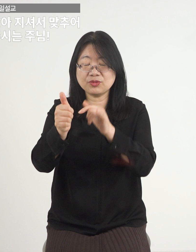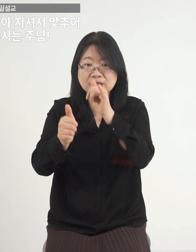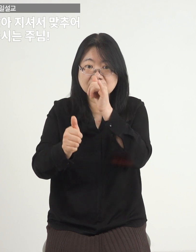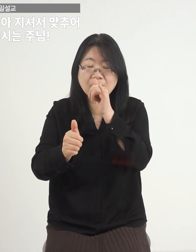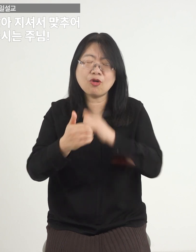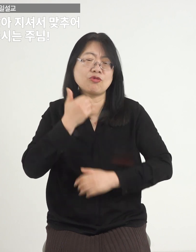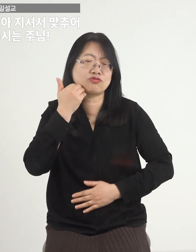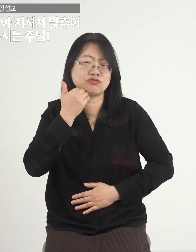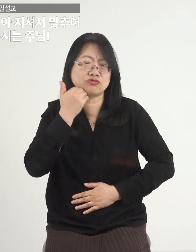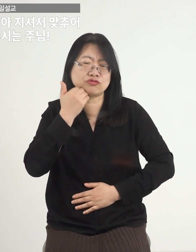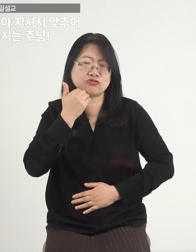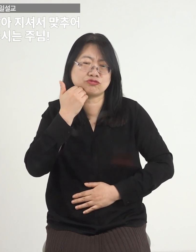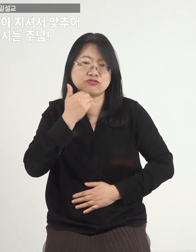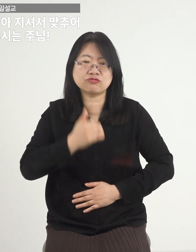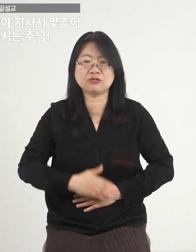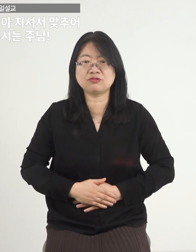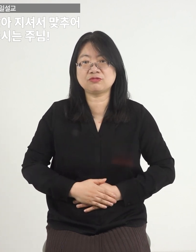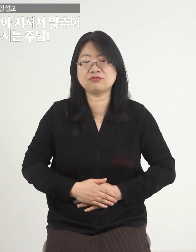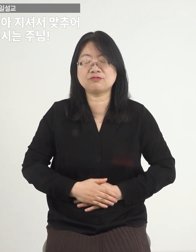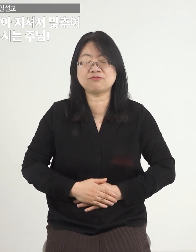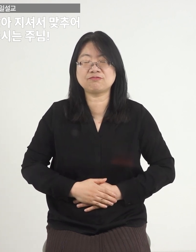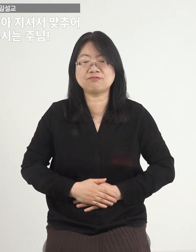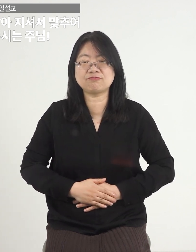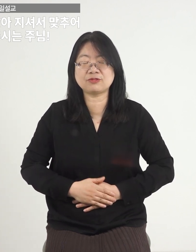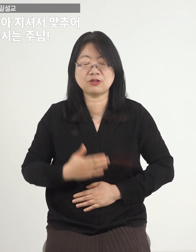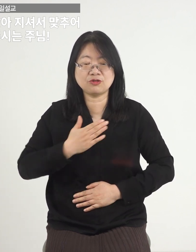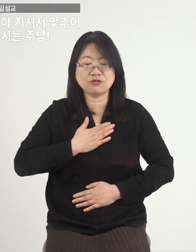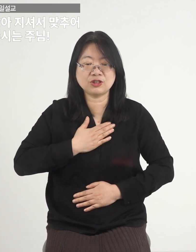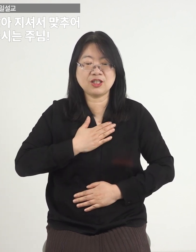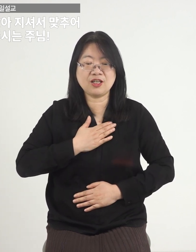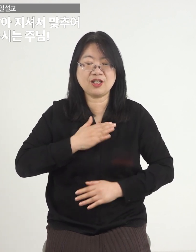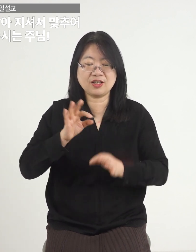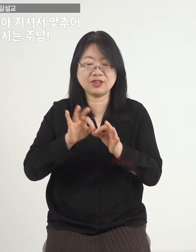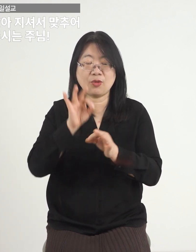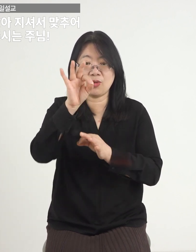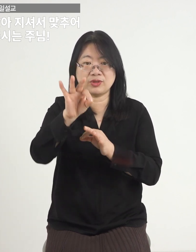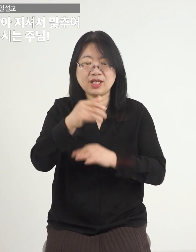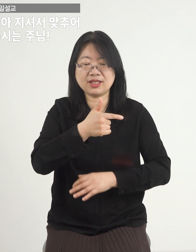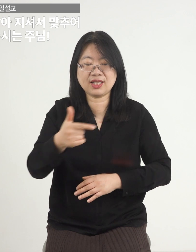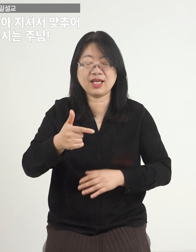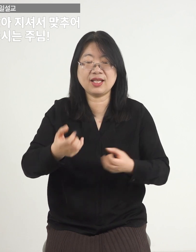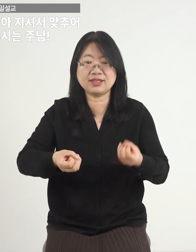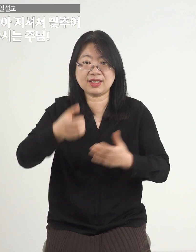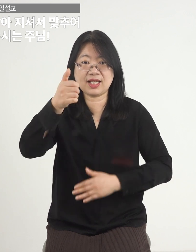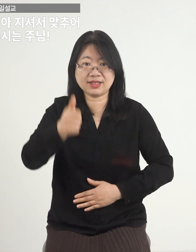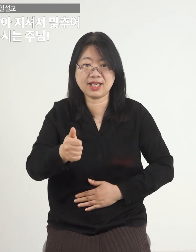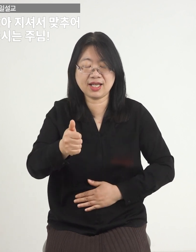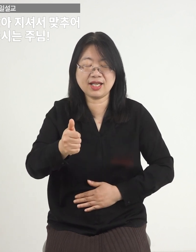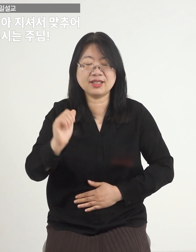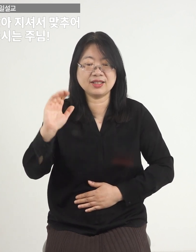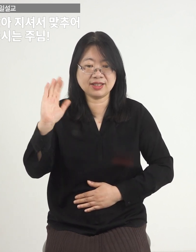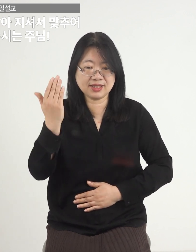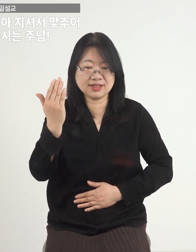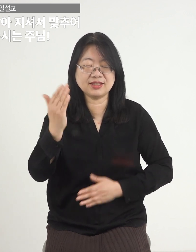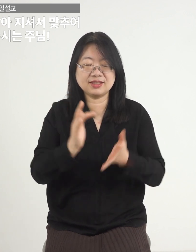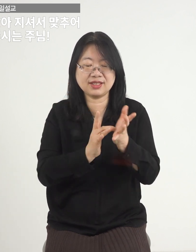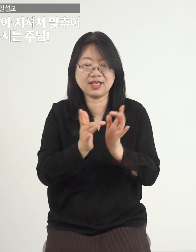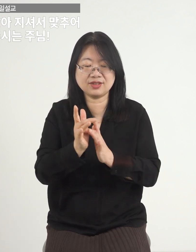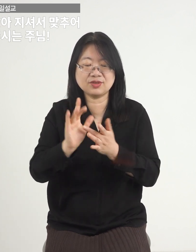계시죠. 누굴까요? 바로 우리의 영원한 대제사장이신 예수